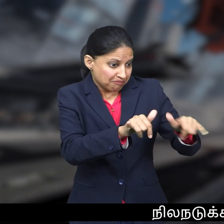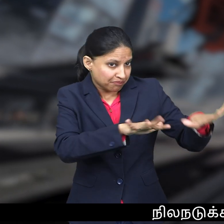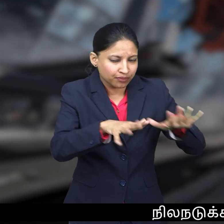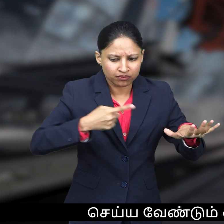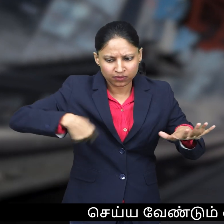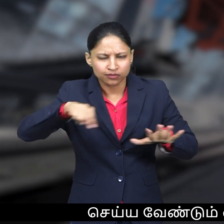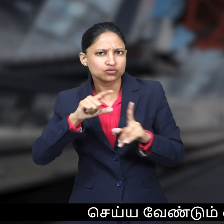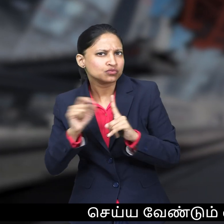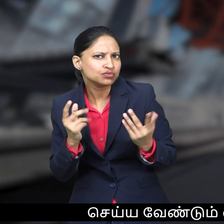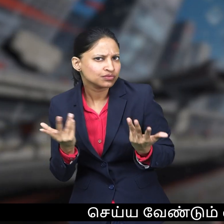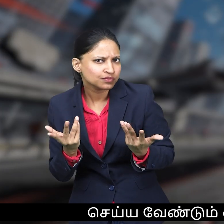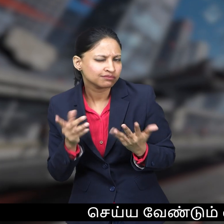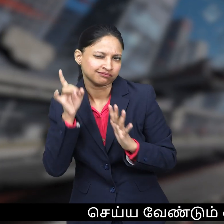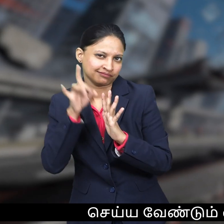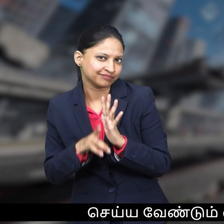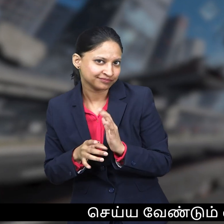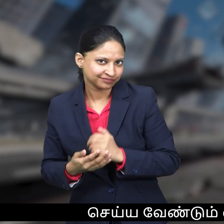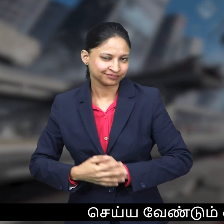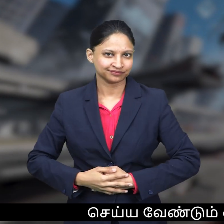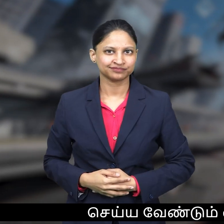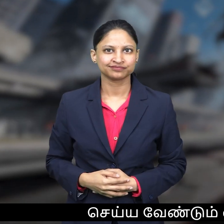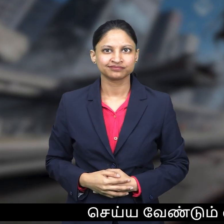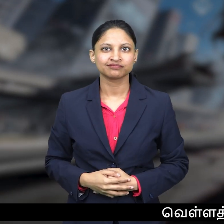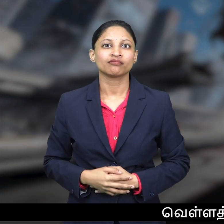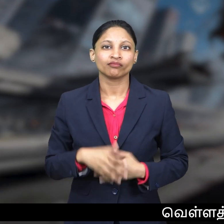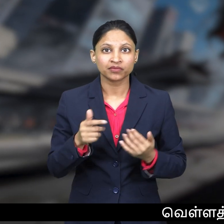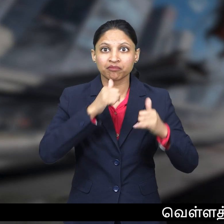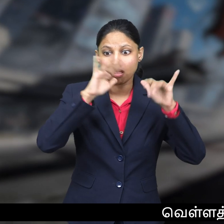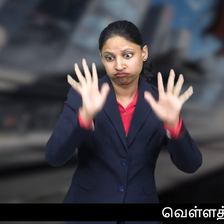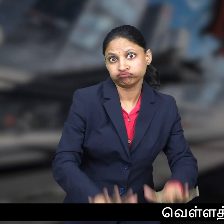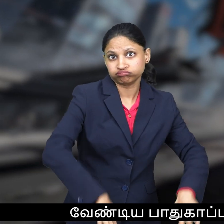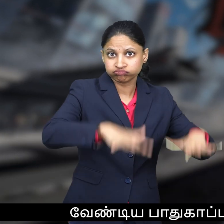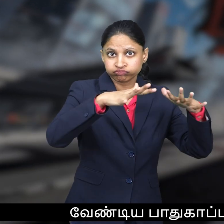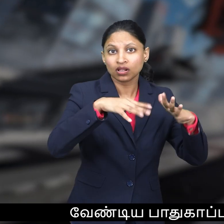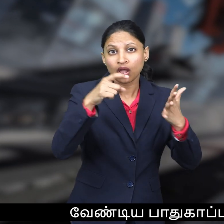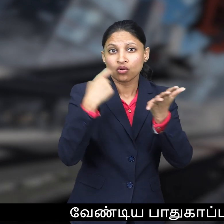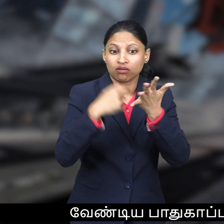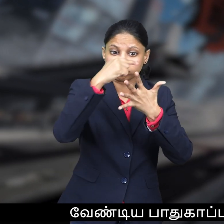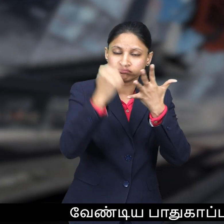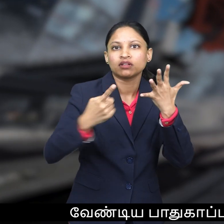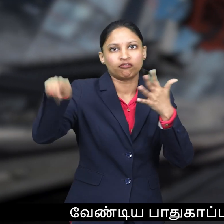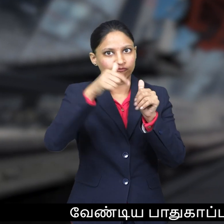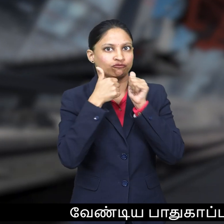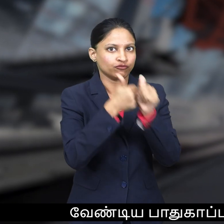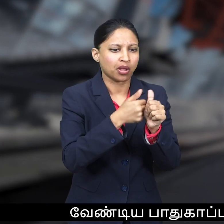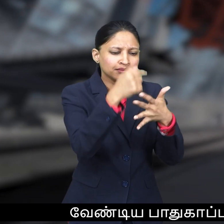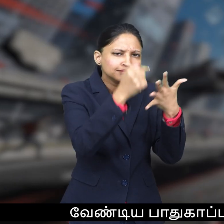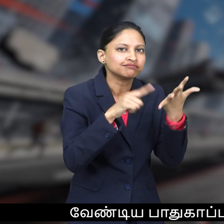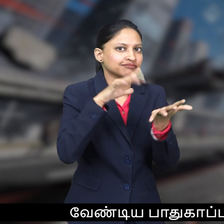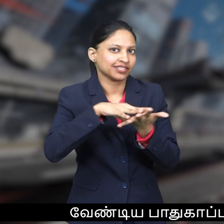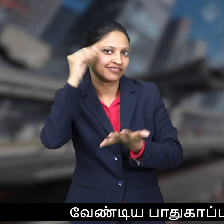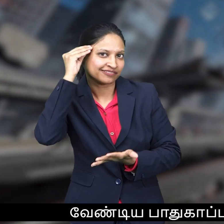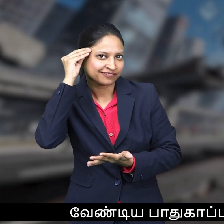நிலநடுக்கங்களின் போது என்ன செய்ய வேண்டும் என்பதை அறிந்து கொள்வீர்கள். வெள்ளத்தின் போது பின்பற்ற வேண்டிய பாதுகாப்பு விதிகளை